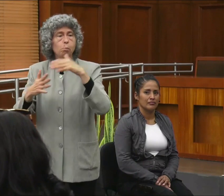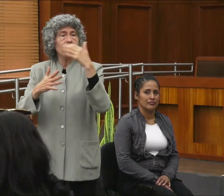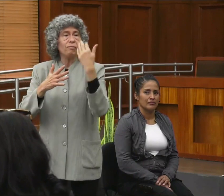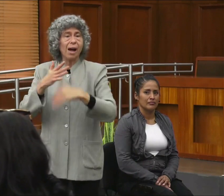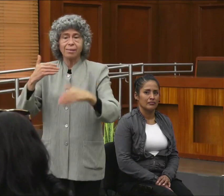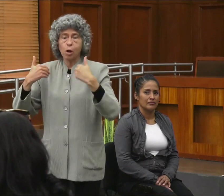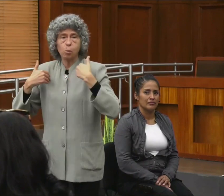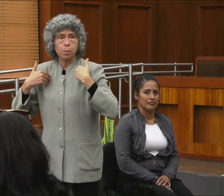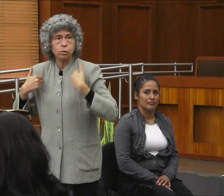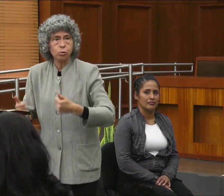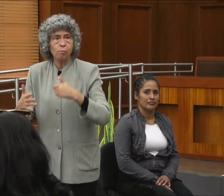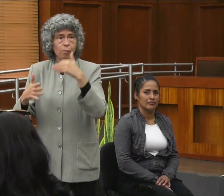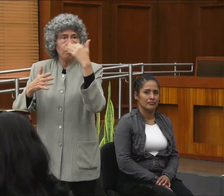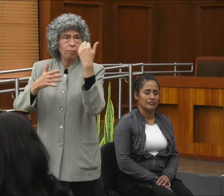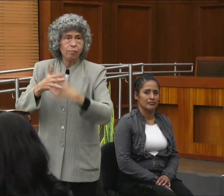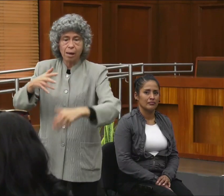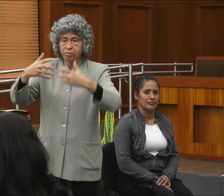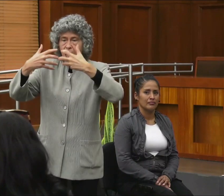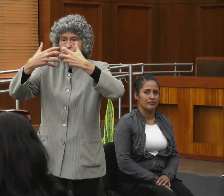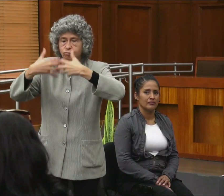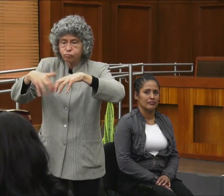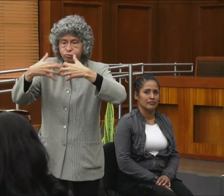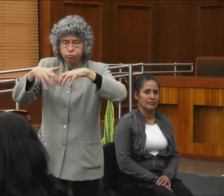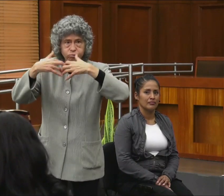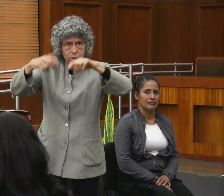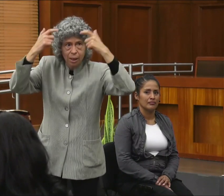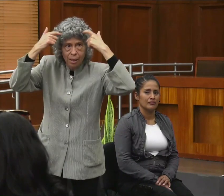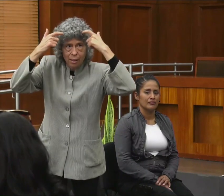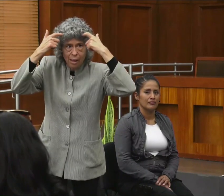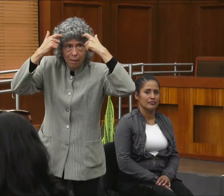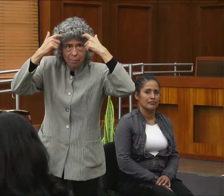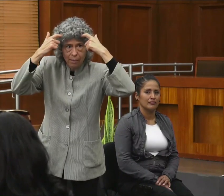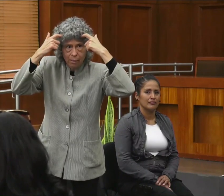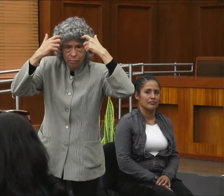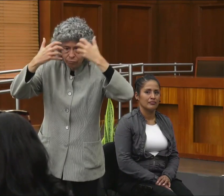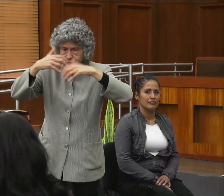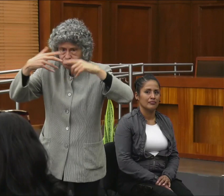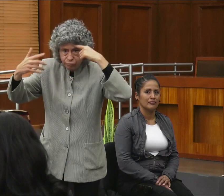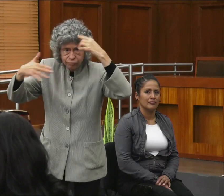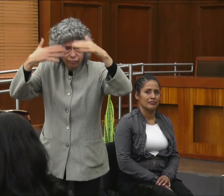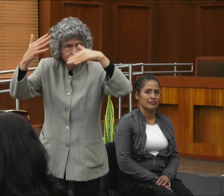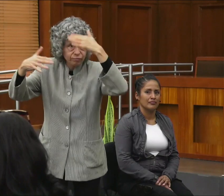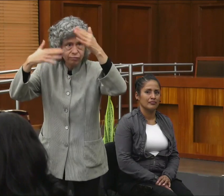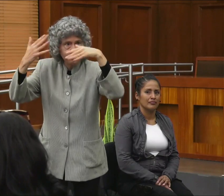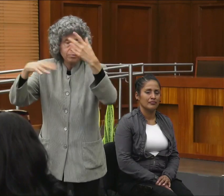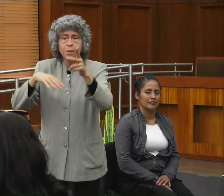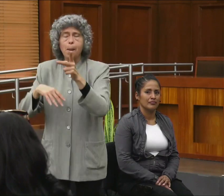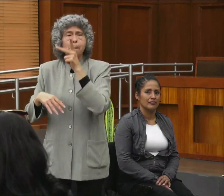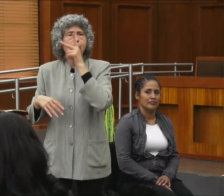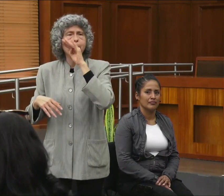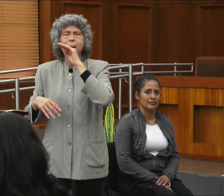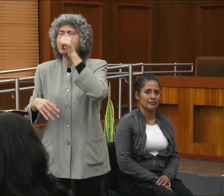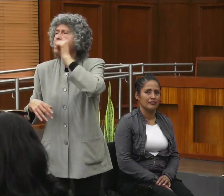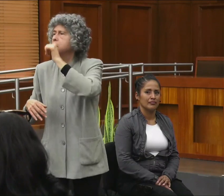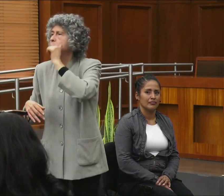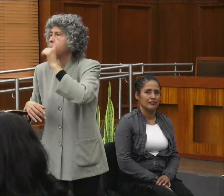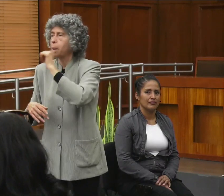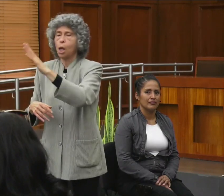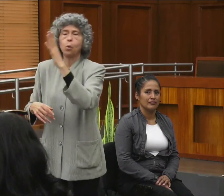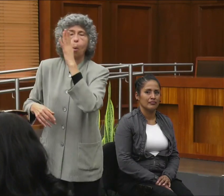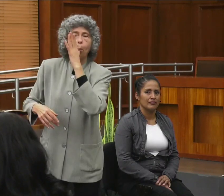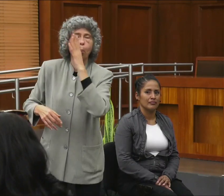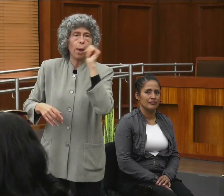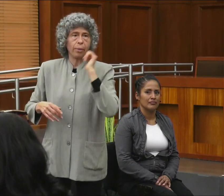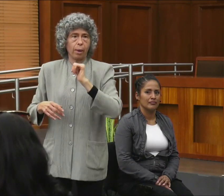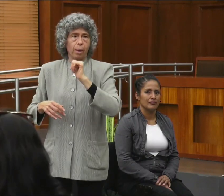de comunicación, porque falta el entendimiento. Su cerebro, su capacidad de pensamiento es diferente.